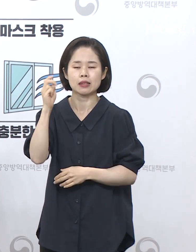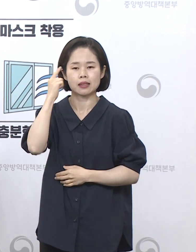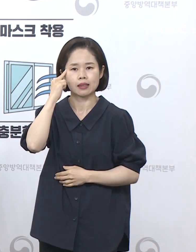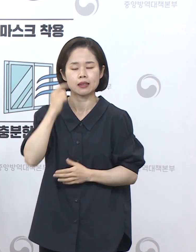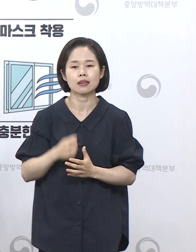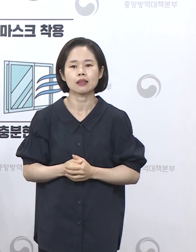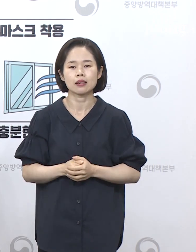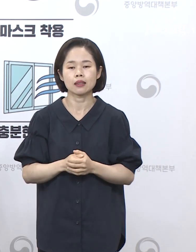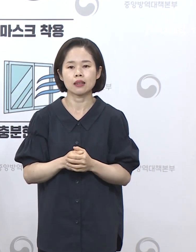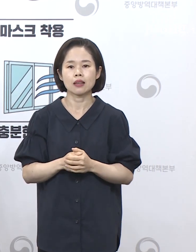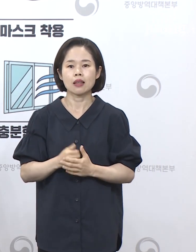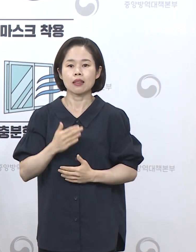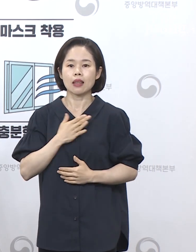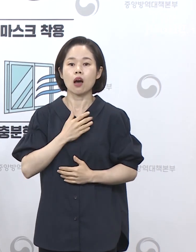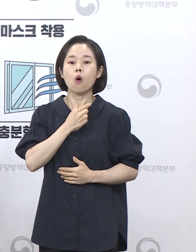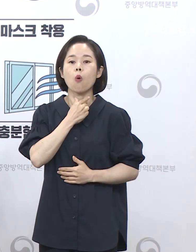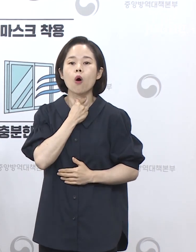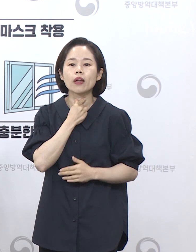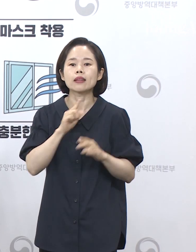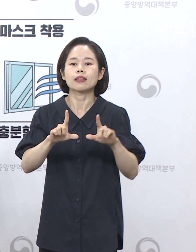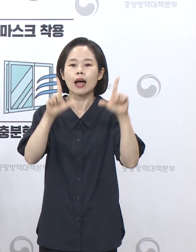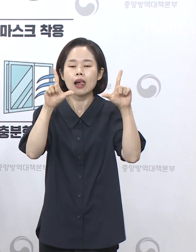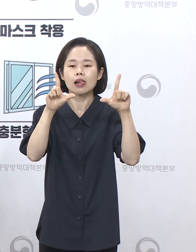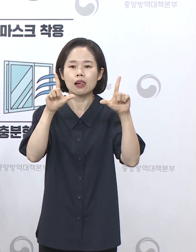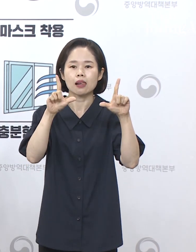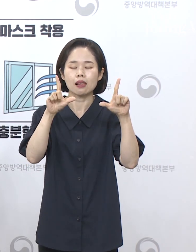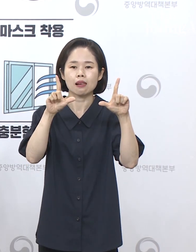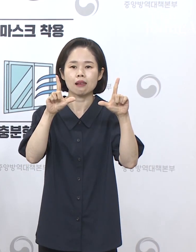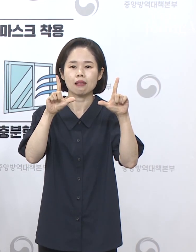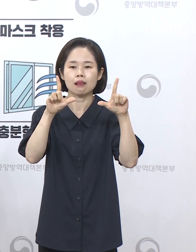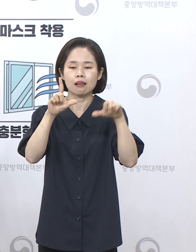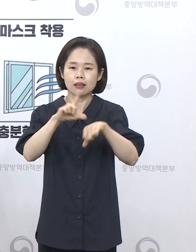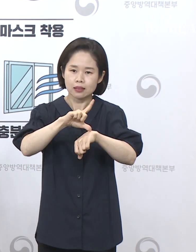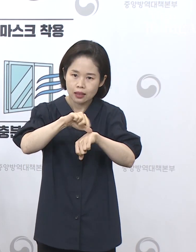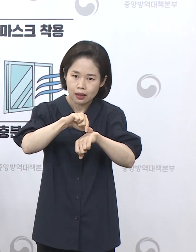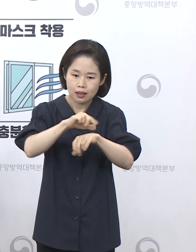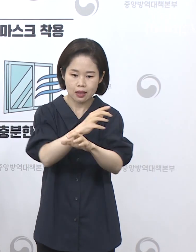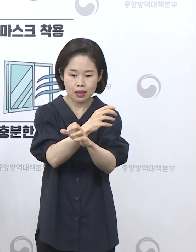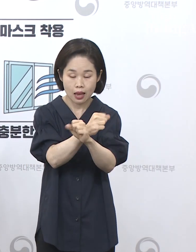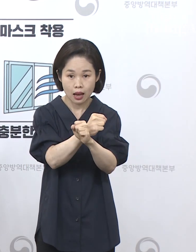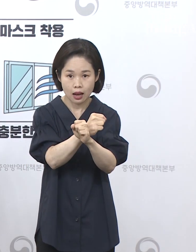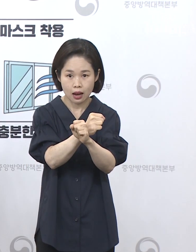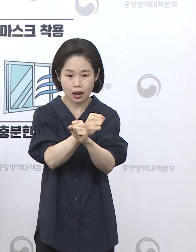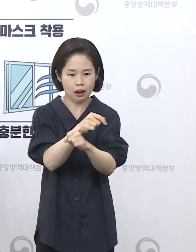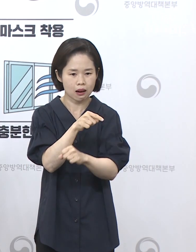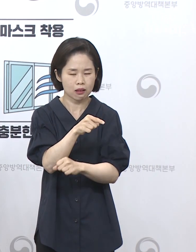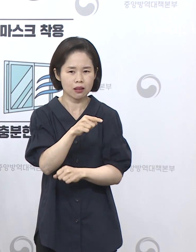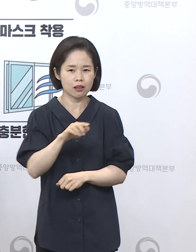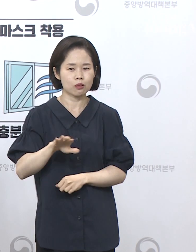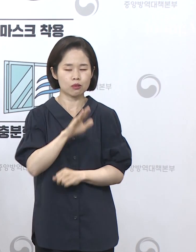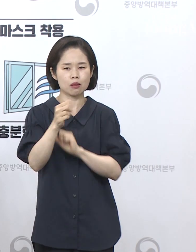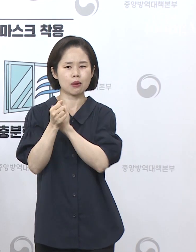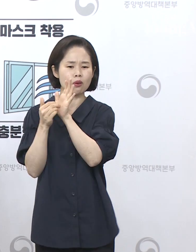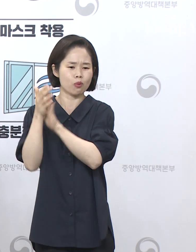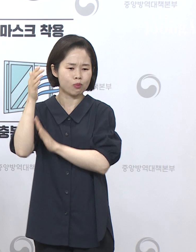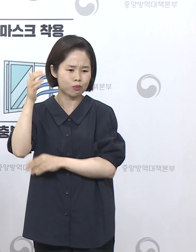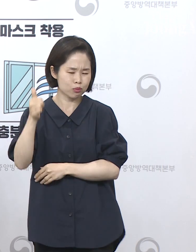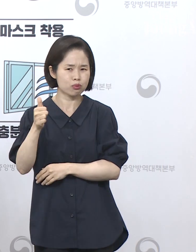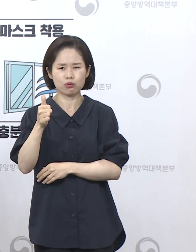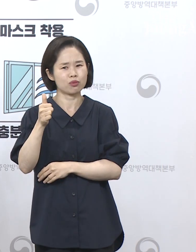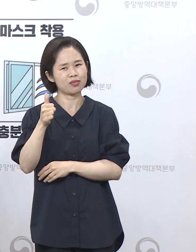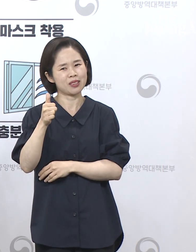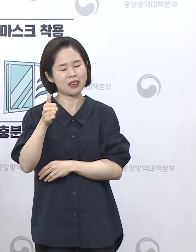번째, 원하시는 시간대에 예약을 하시는 부분은 이제 저희가 어떻게 그 할 수 있는 부분은 아니고 본인이